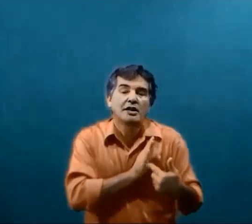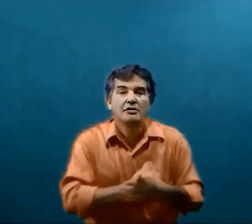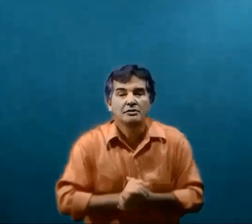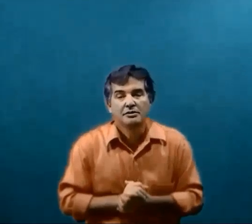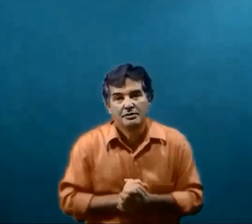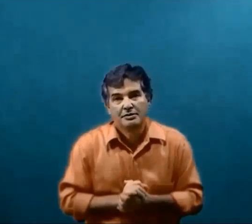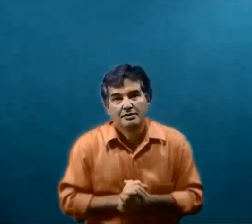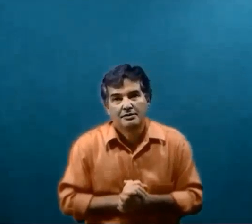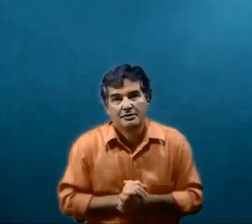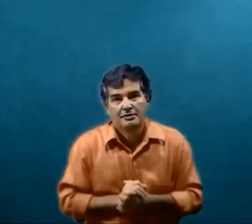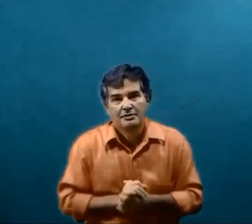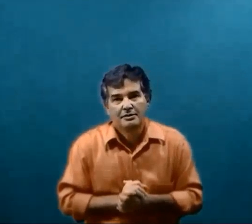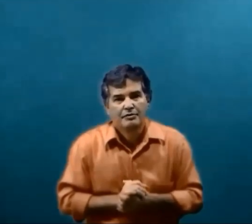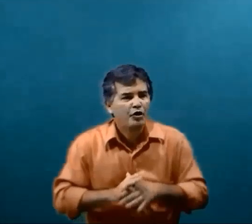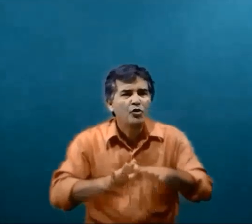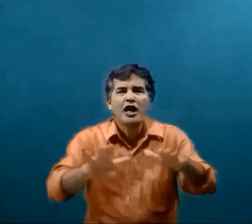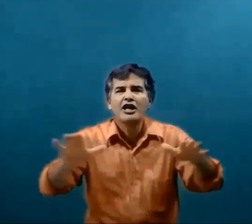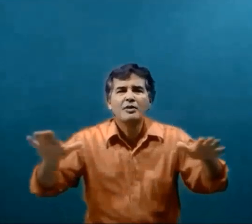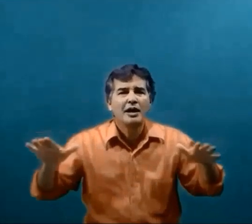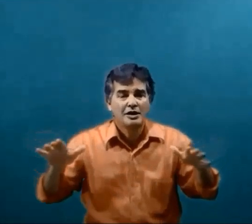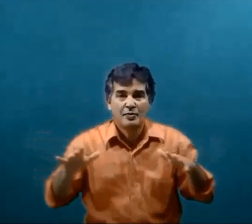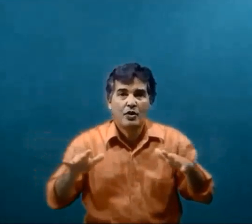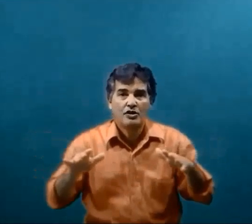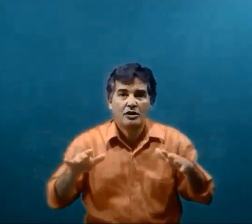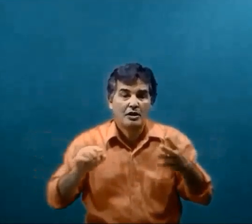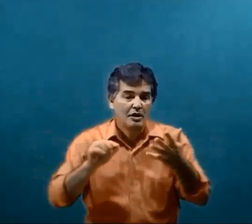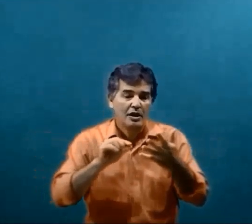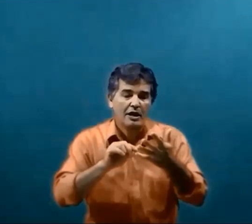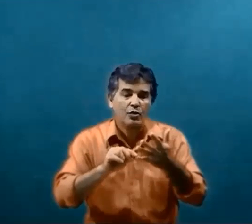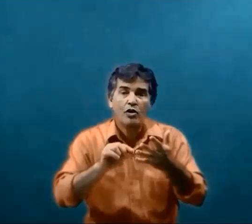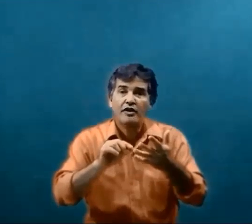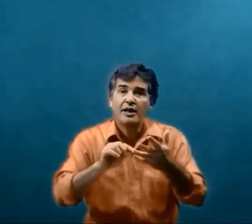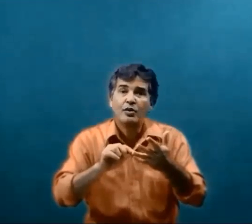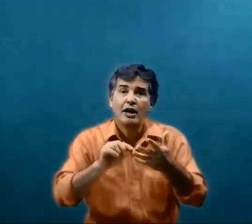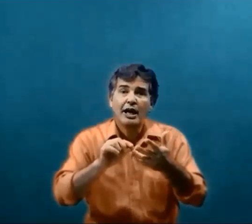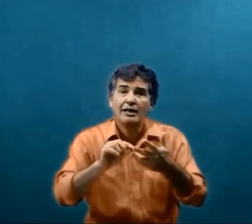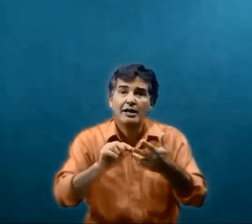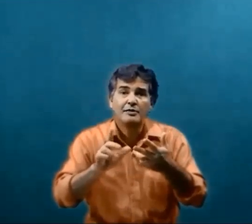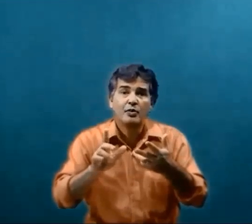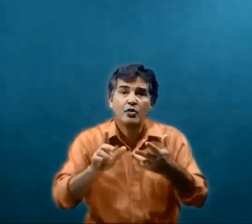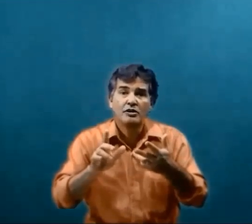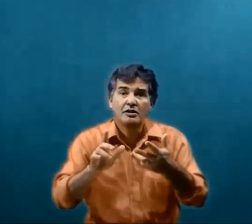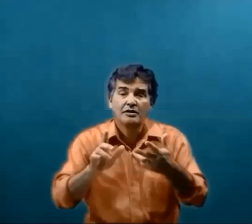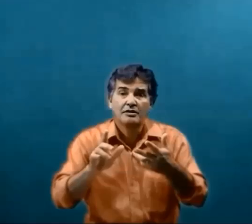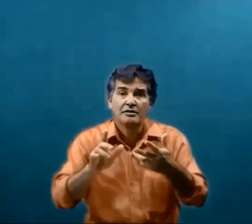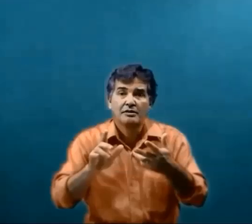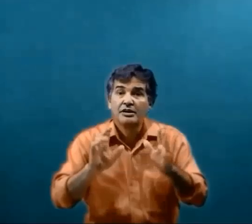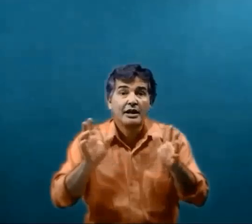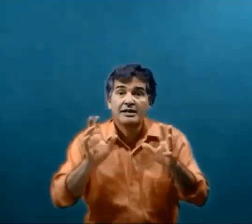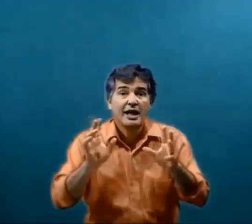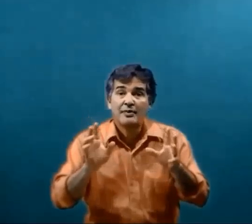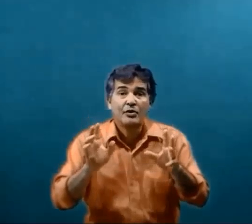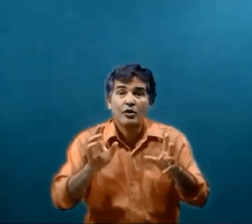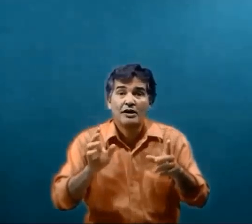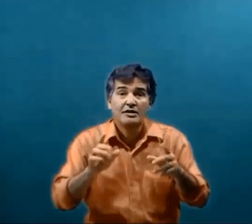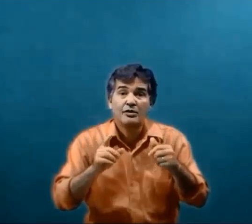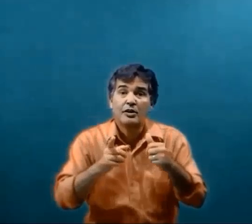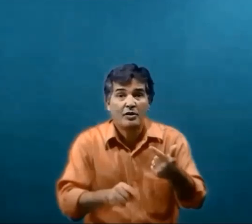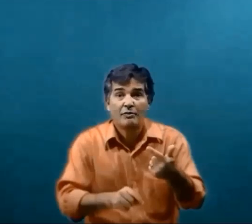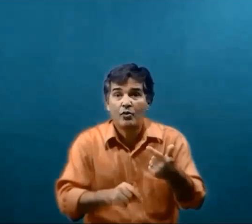coração? Foi unânime a resposta. Tem a noiva, a namorada, a esposa. Ninguém sabe que o coração é uma